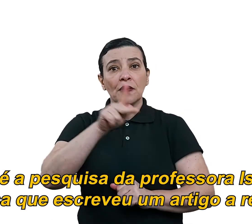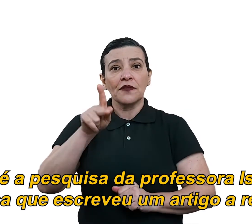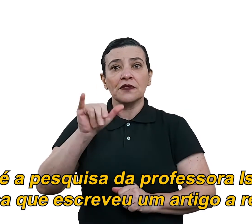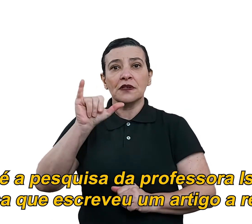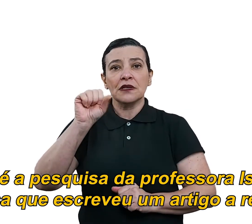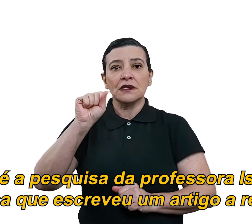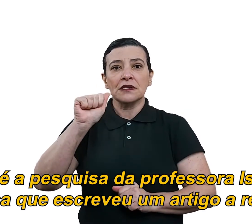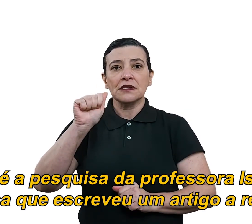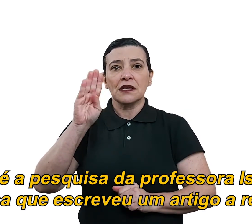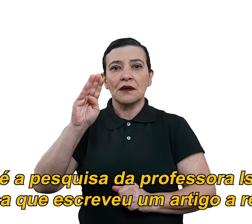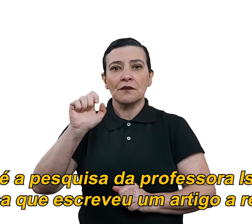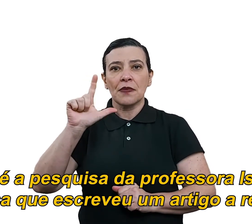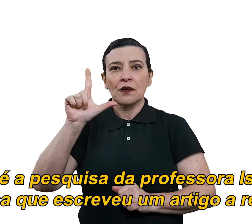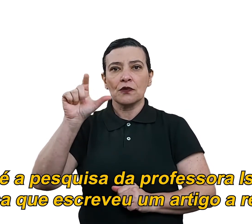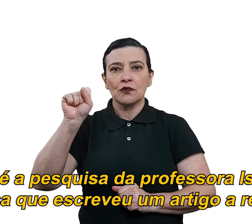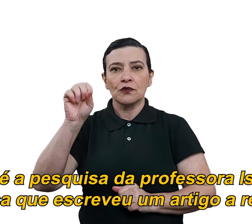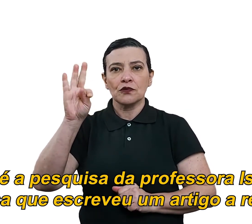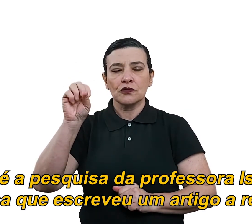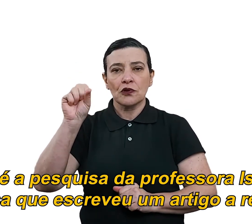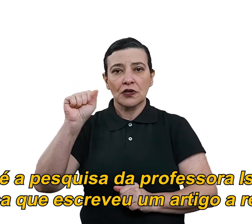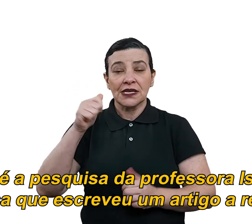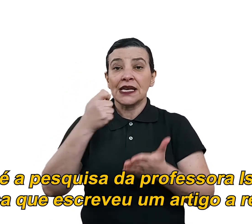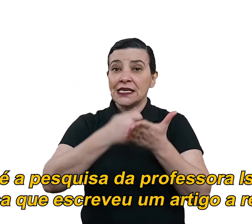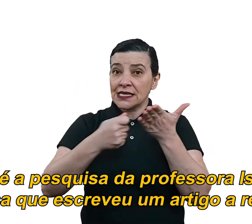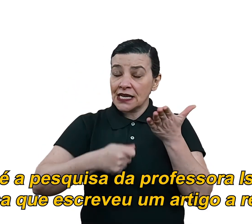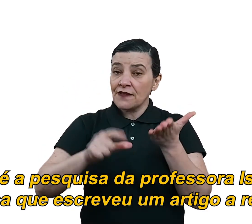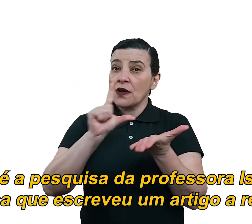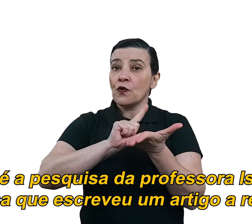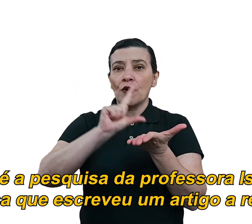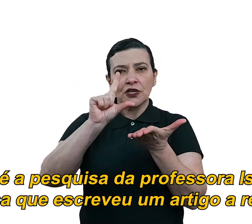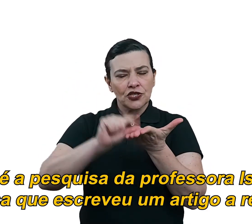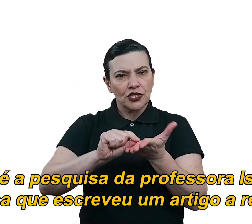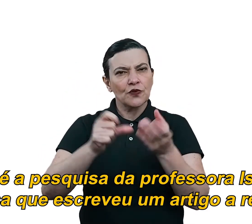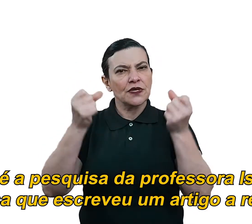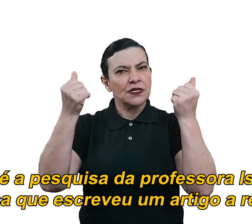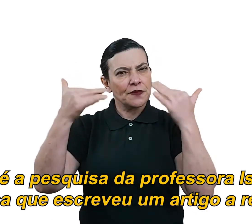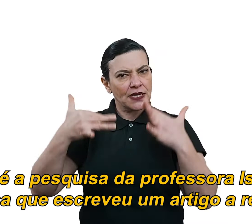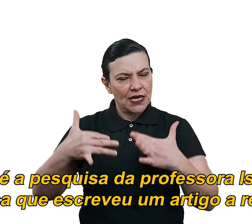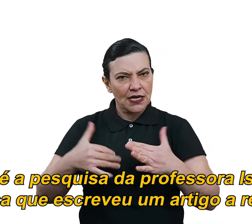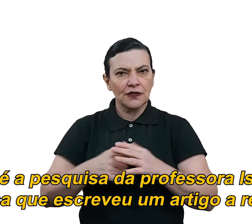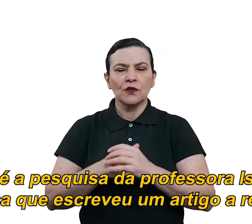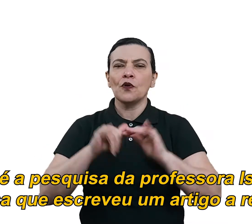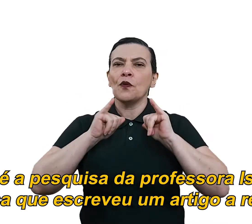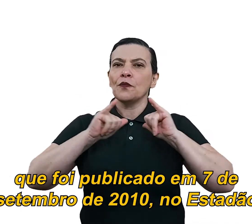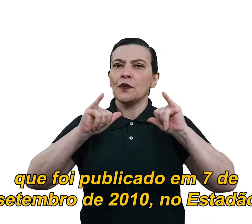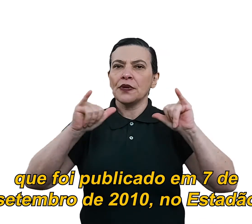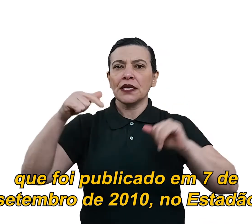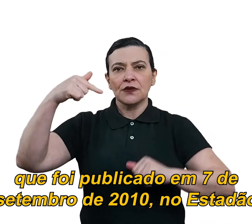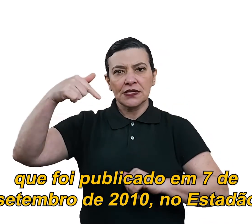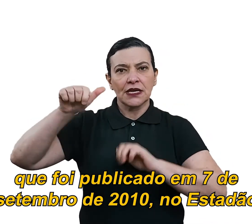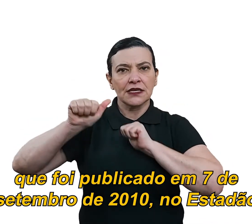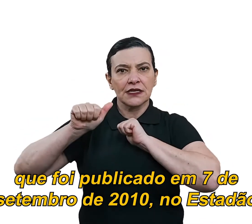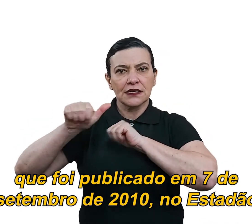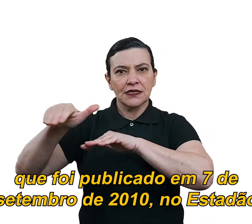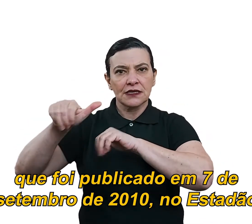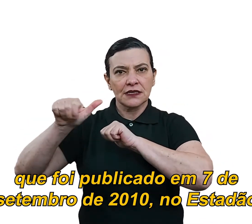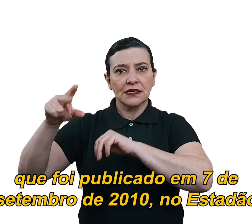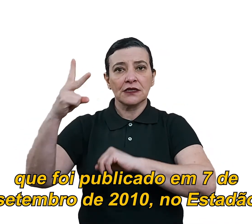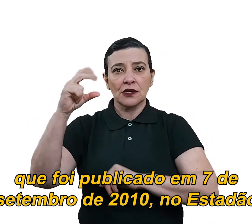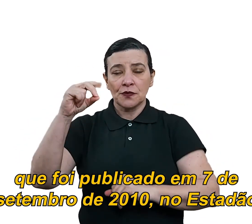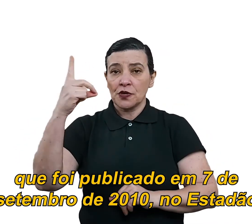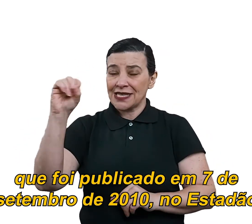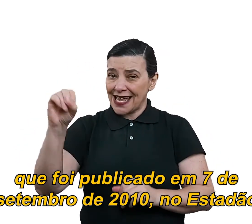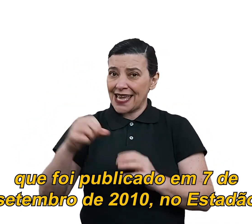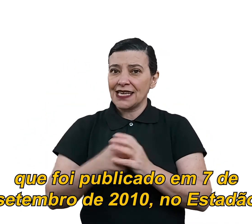é da professora Isabel Lustosa, que escreveu um artigo a respeito que foi publicado em 7